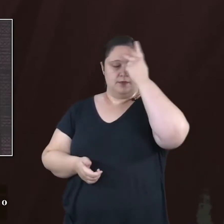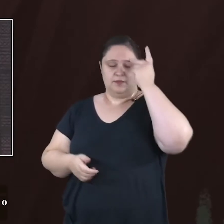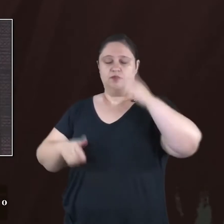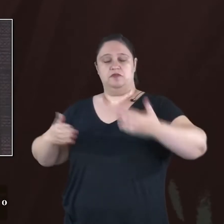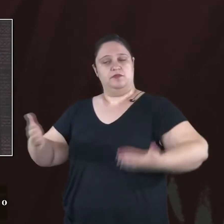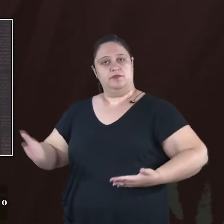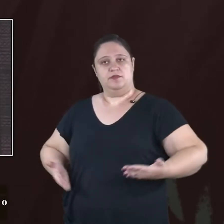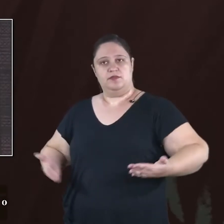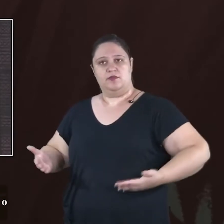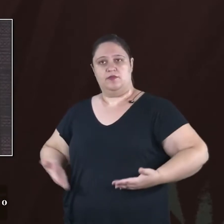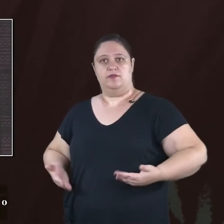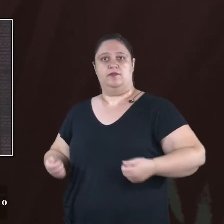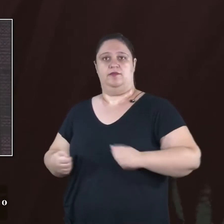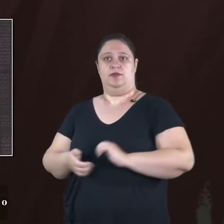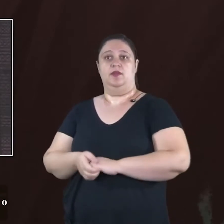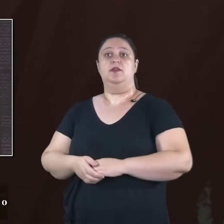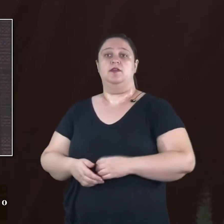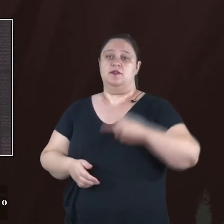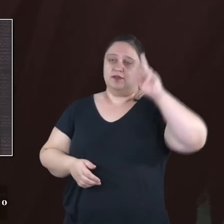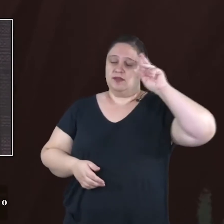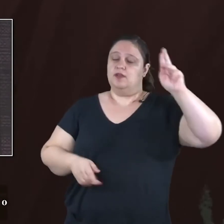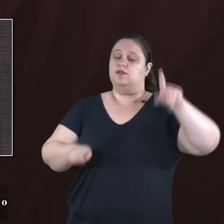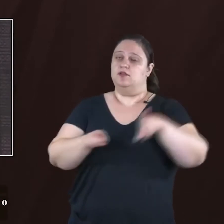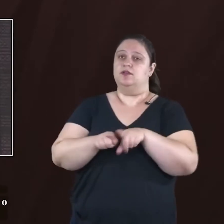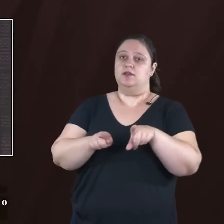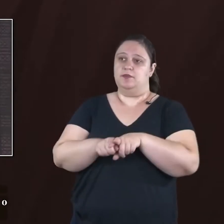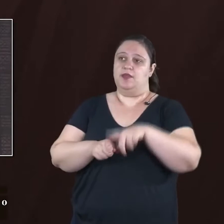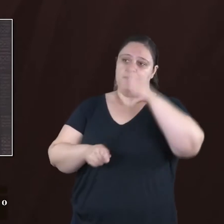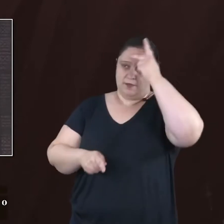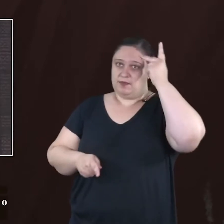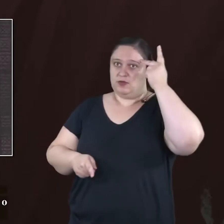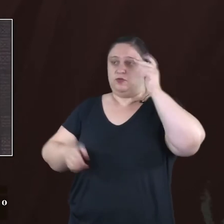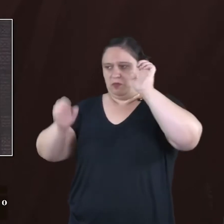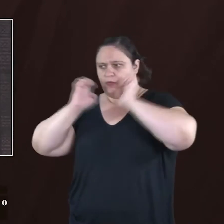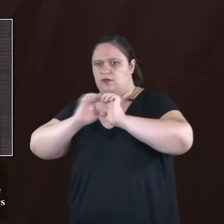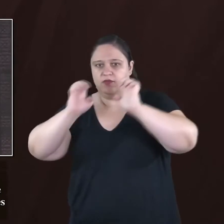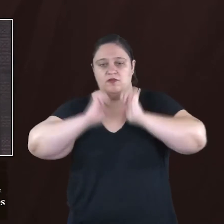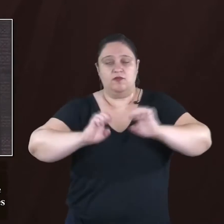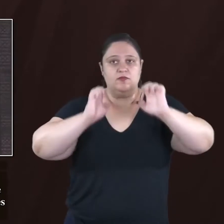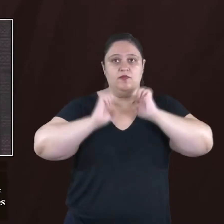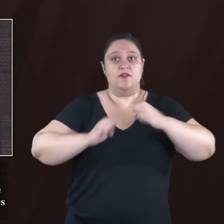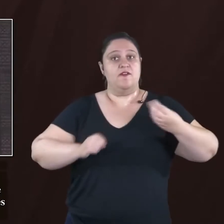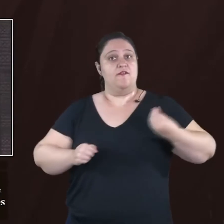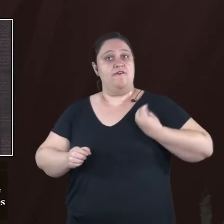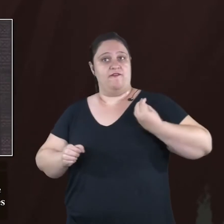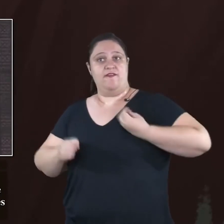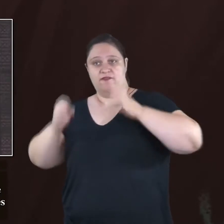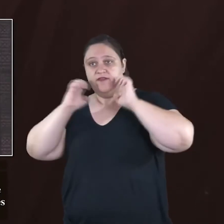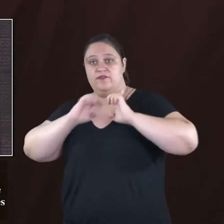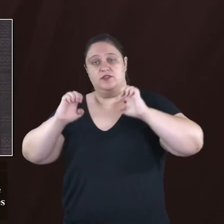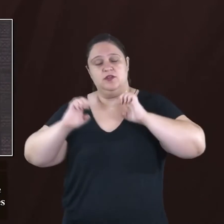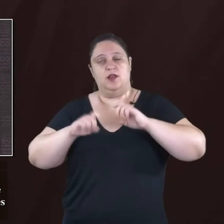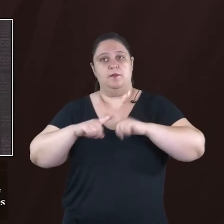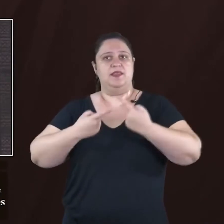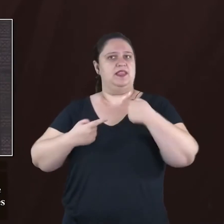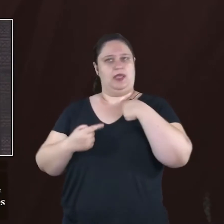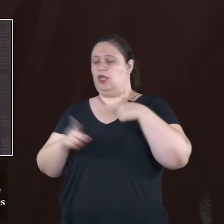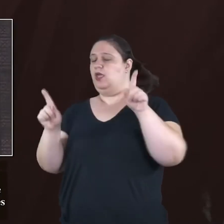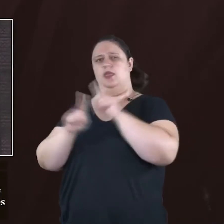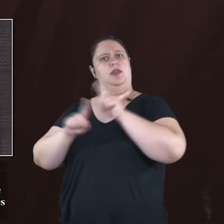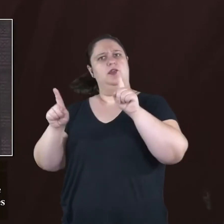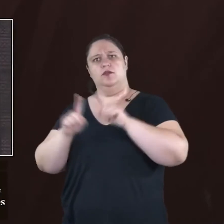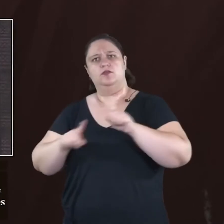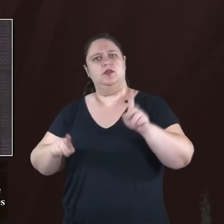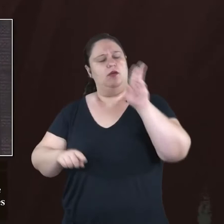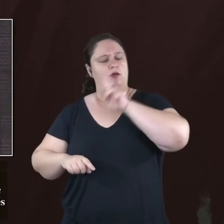também o Senhor aos que pregam o Evangelho, que vivam do Evangelho. Eu, porém, não me tenho servido de nenhuma